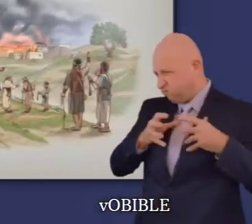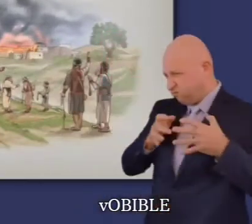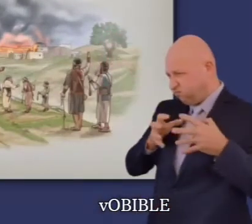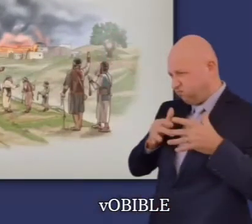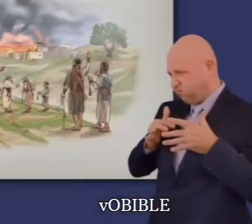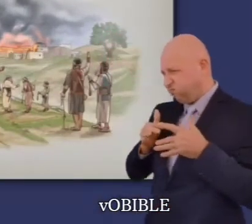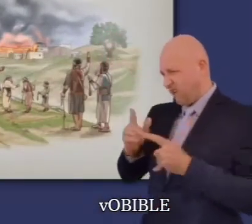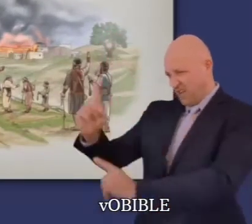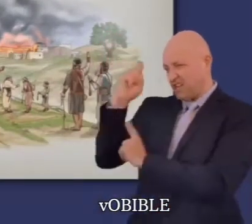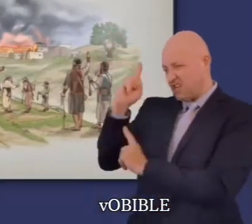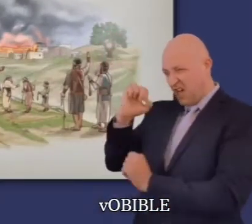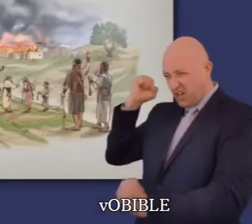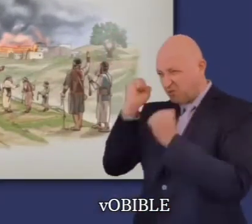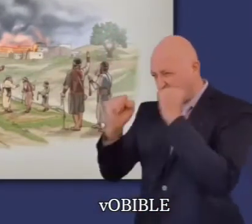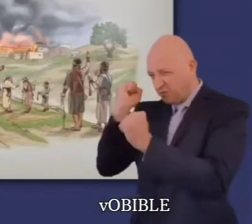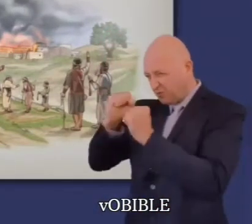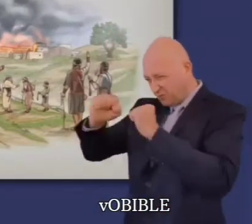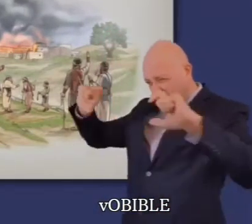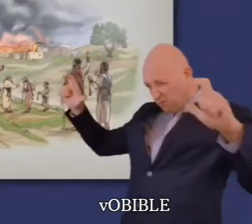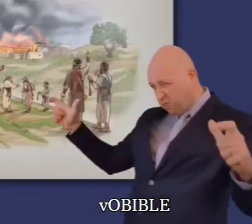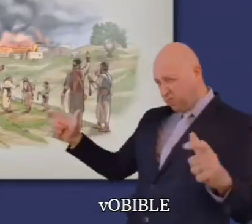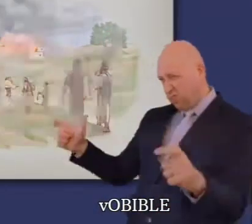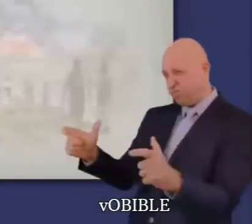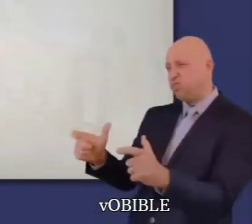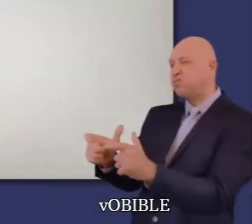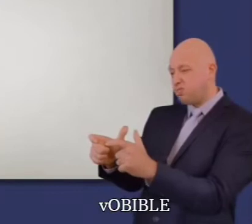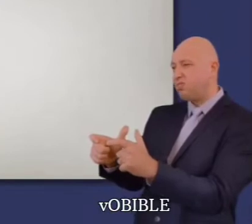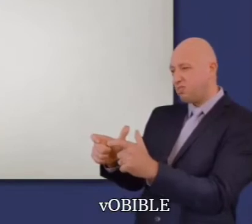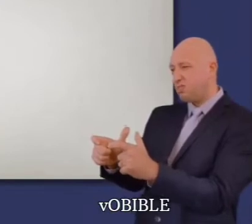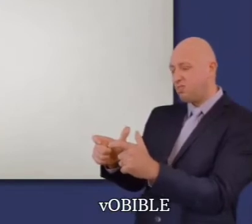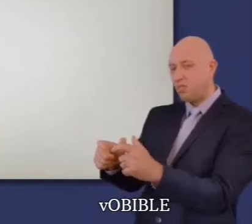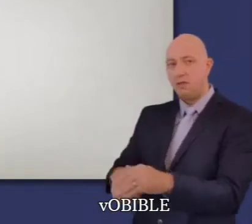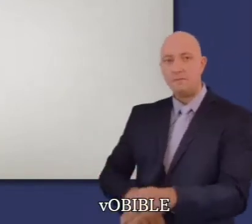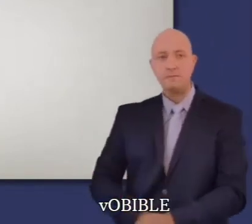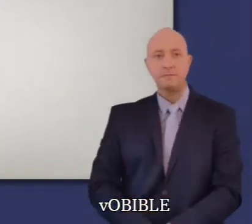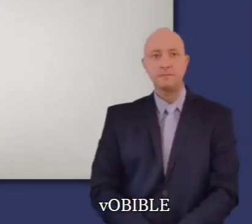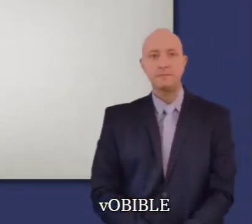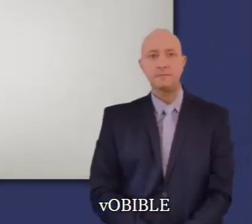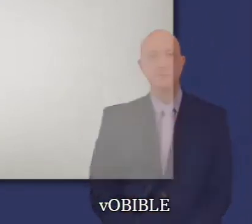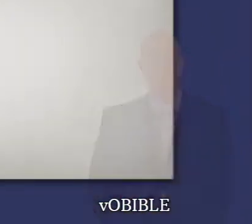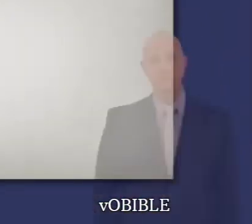Michée. Ils volent ses dieux et emmènent Jonathan pour qu'il leur serve de prêtre.